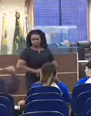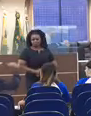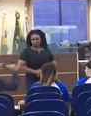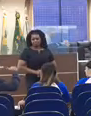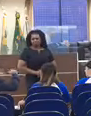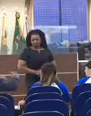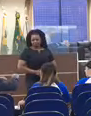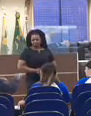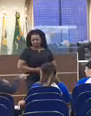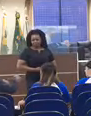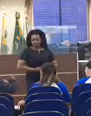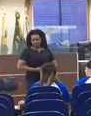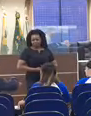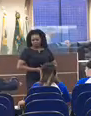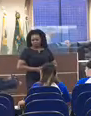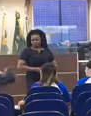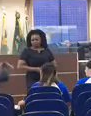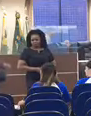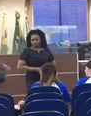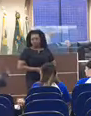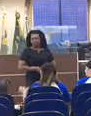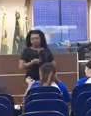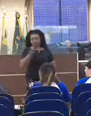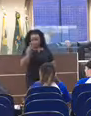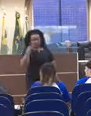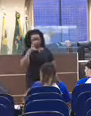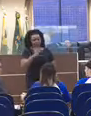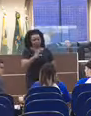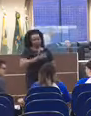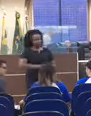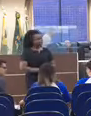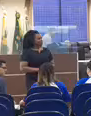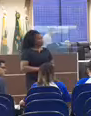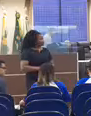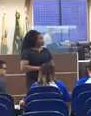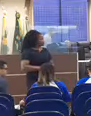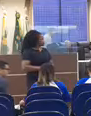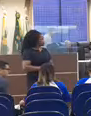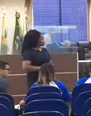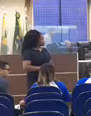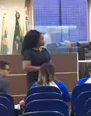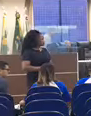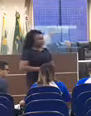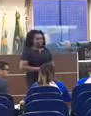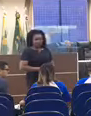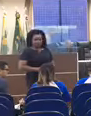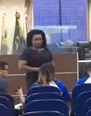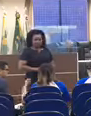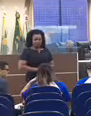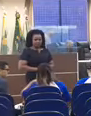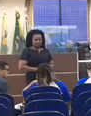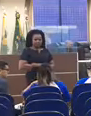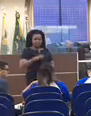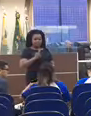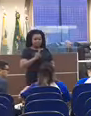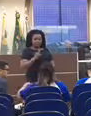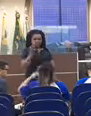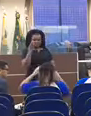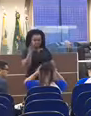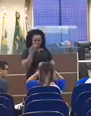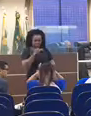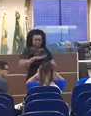palavra para os vereadores em razão da presença do prefeito, e ele tem todo o tempo livre no, na tribuna do plenário para